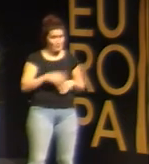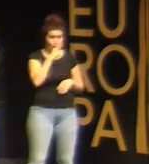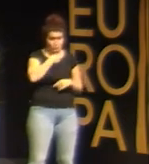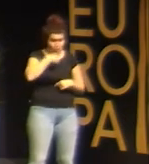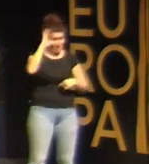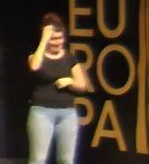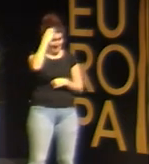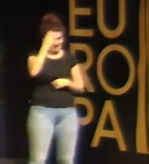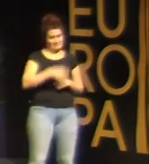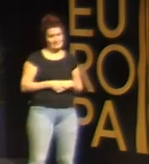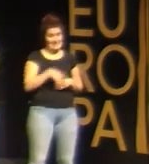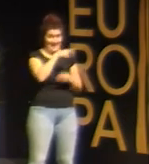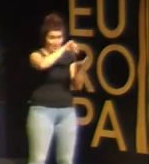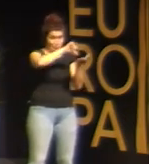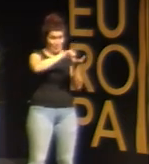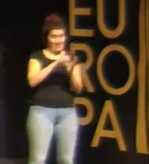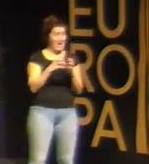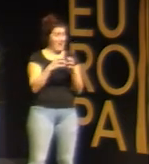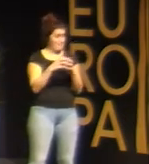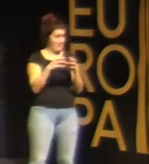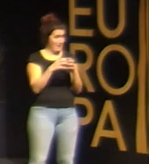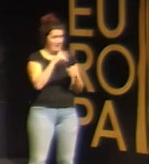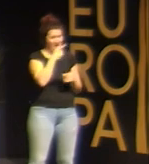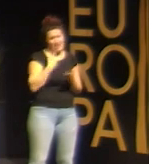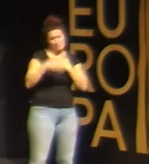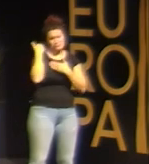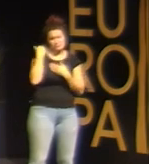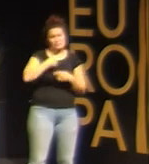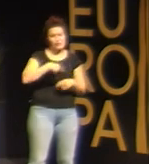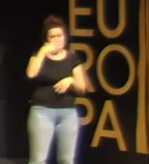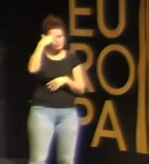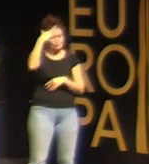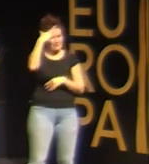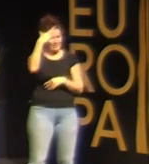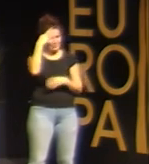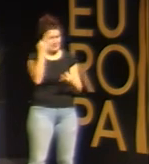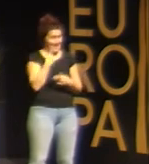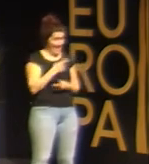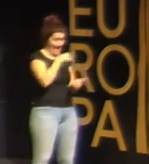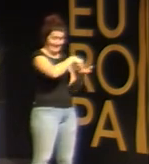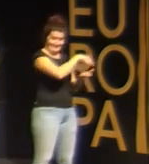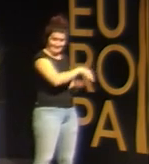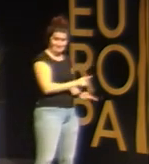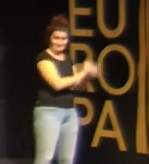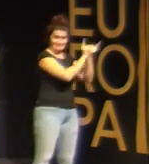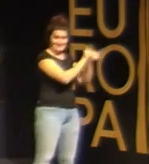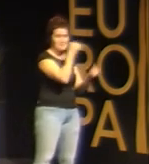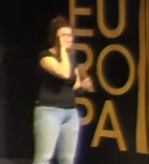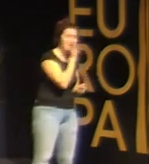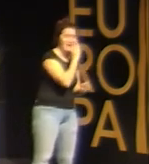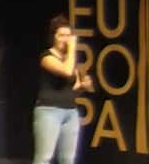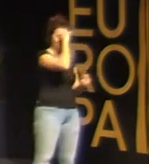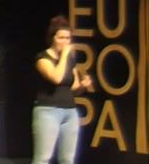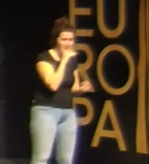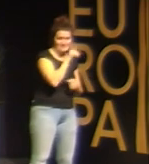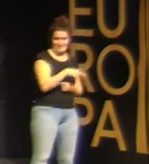en la ciudad de la alhambra hace mucho tiempo que vengo soñando que aquí encontraré con un montón de mamás y de